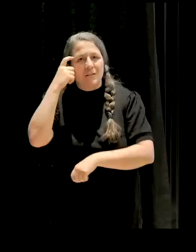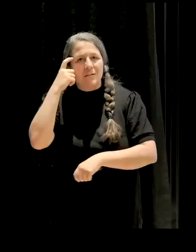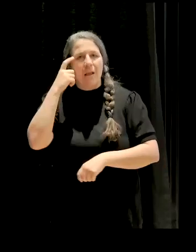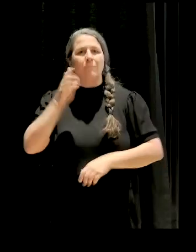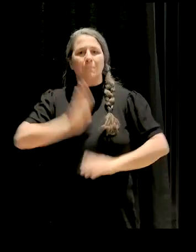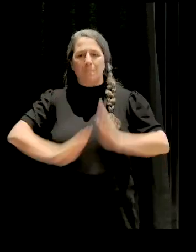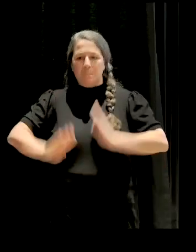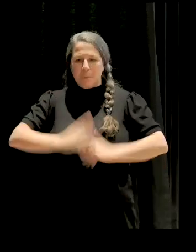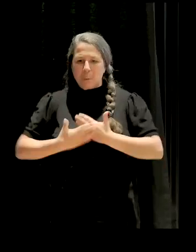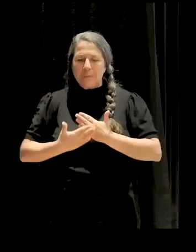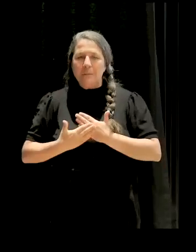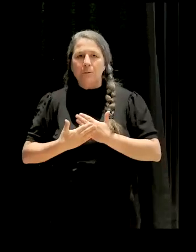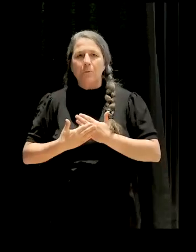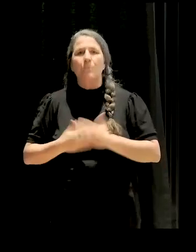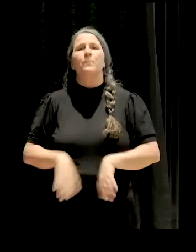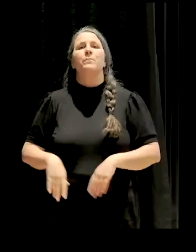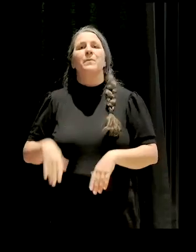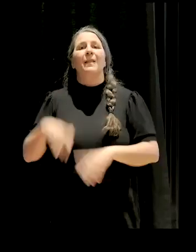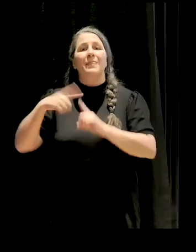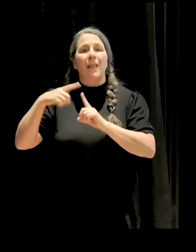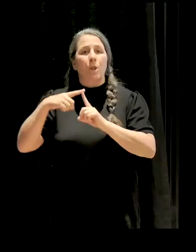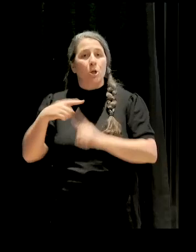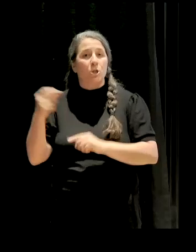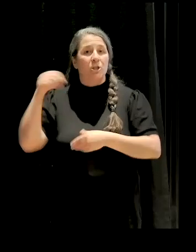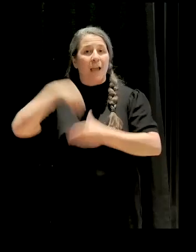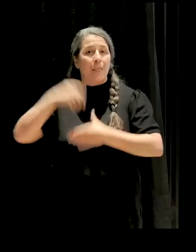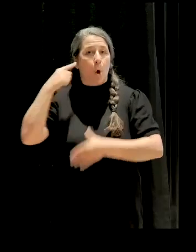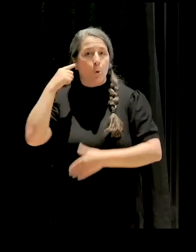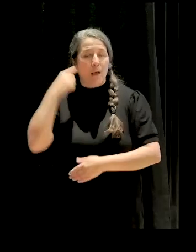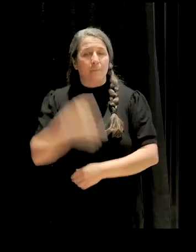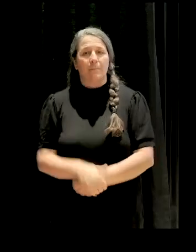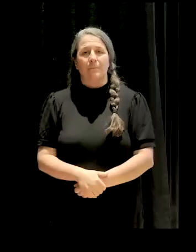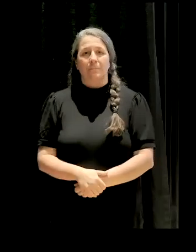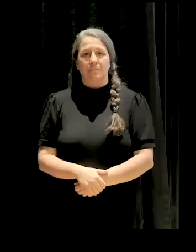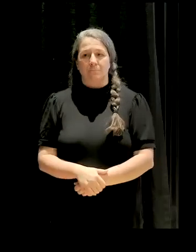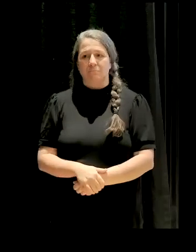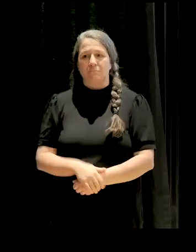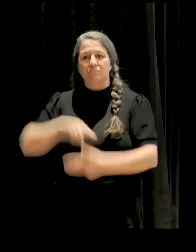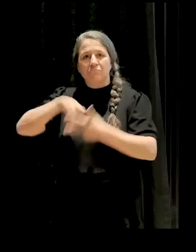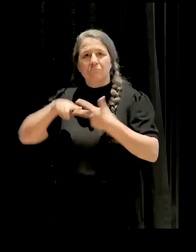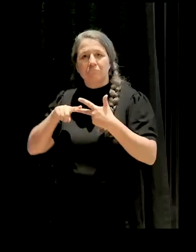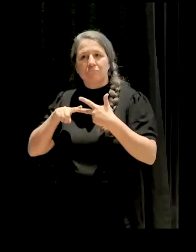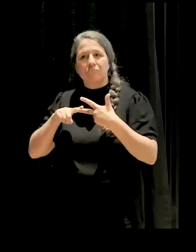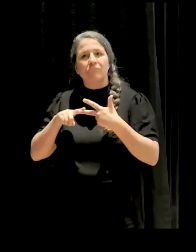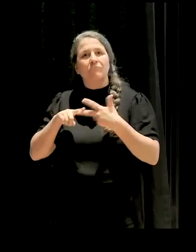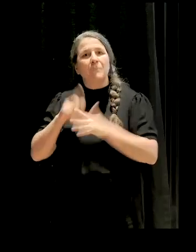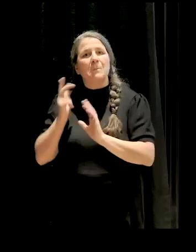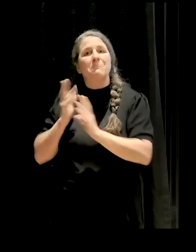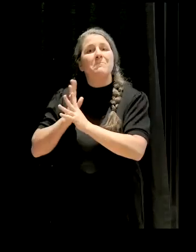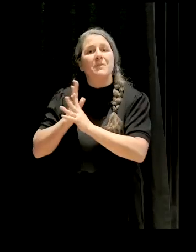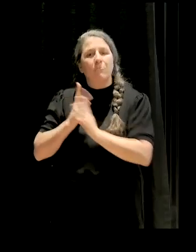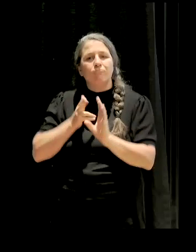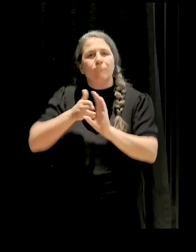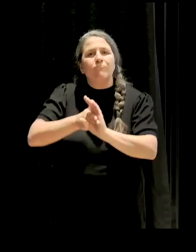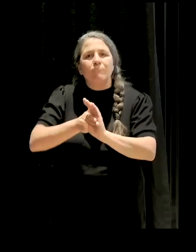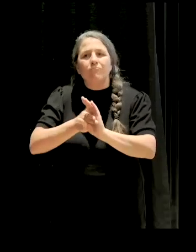finalement les technologies intra-auriculaires. Les participants ont aussi été dans une rencontre de co-construction d'un protocole de recherche pour